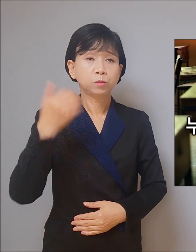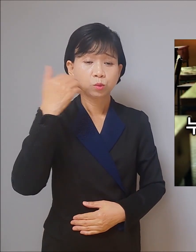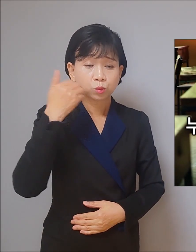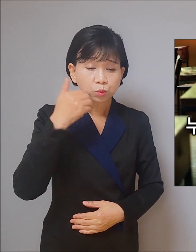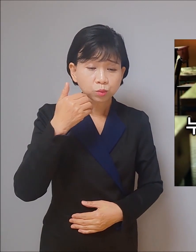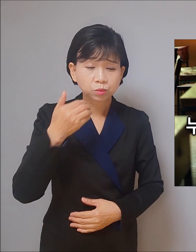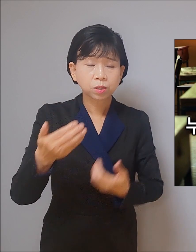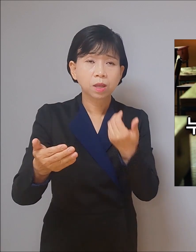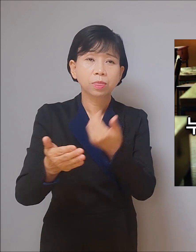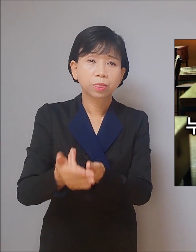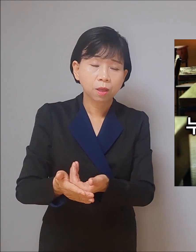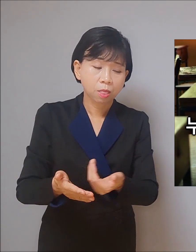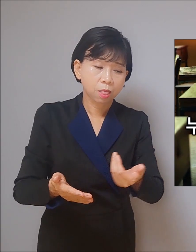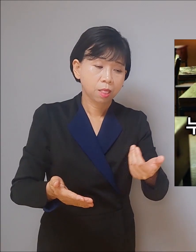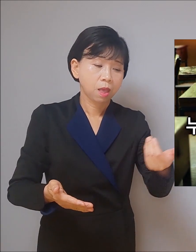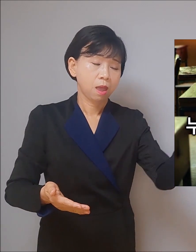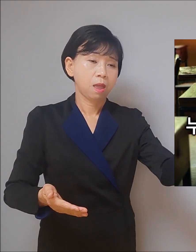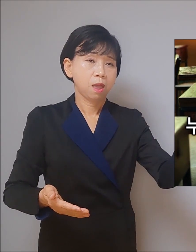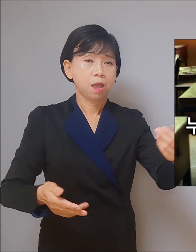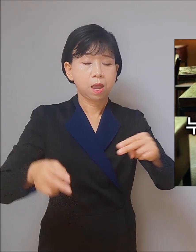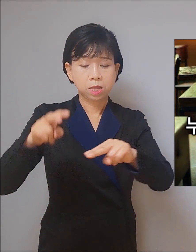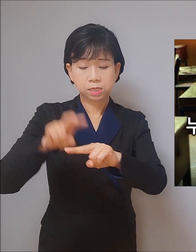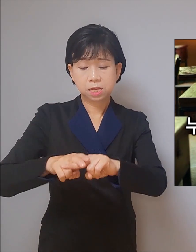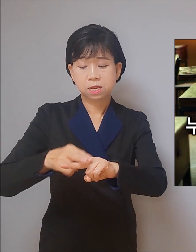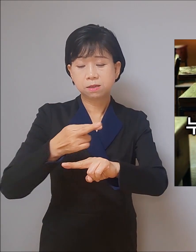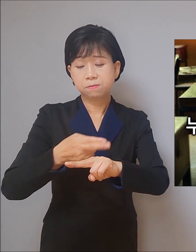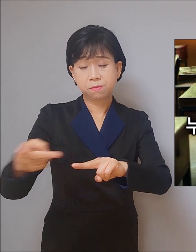누군가 떠나간 빈자리.